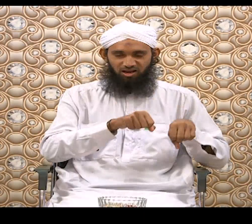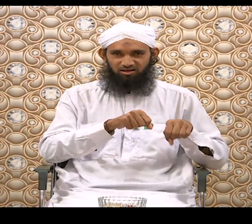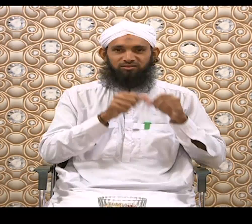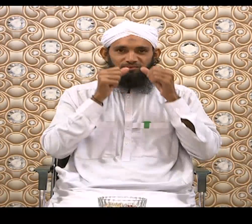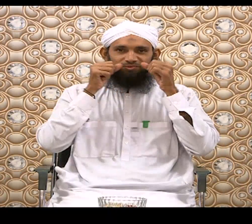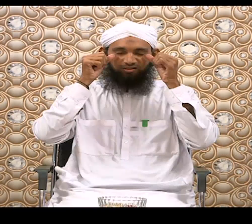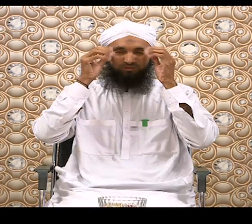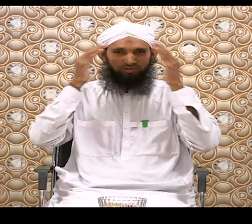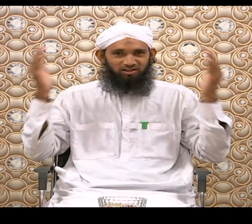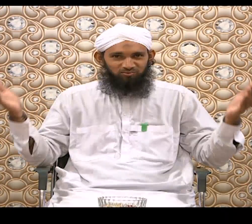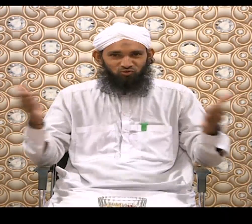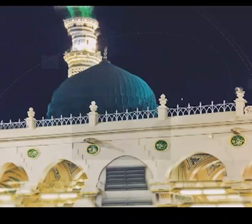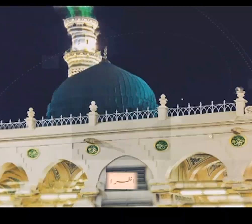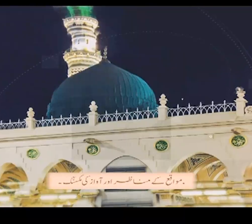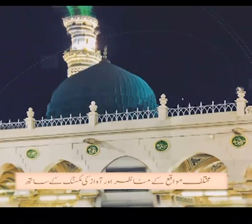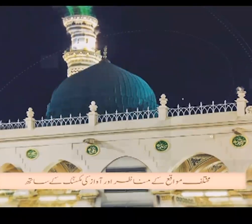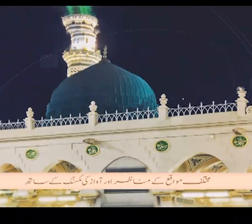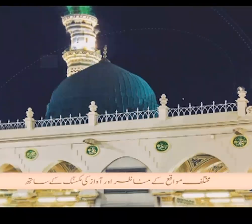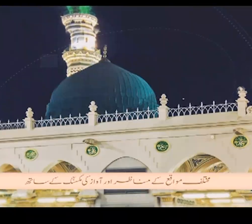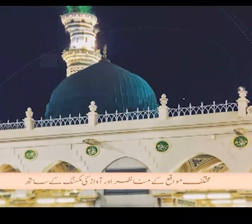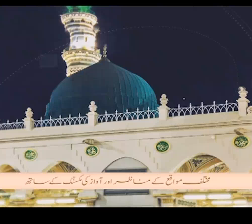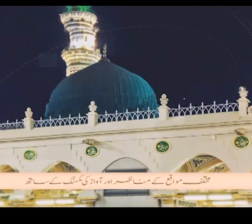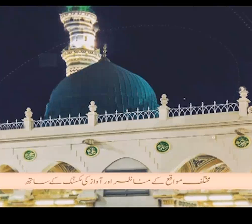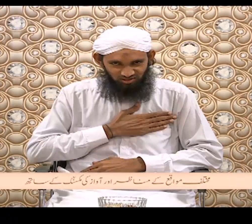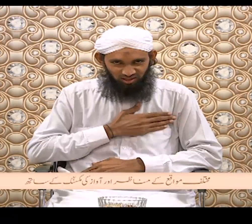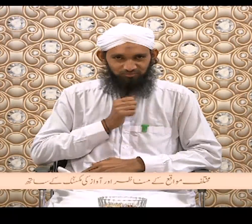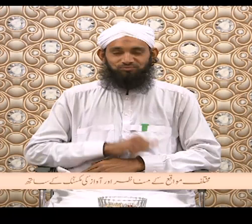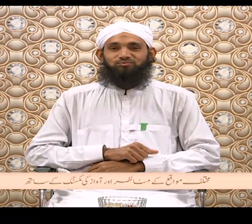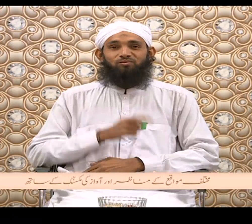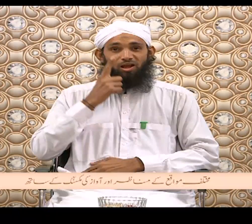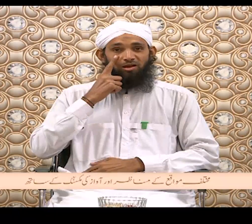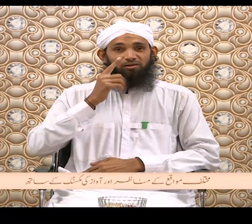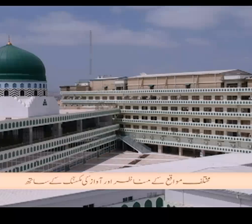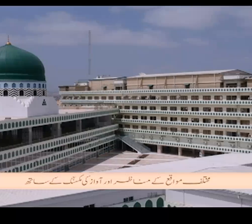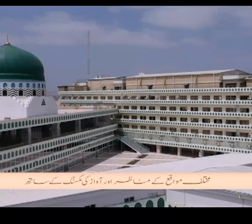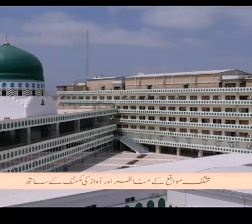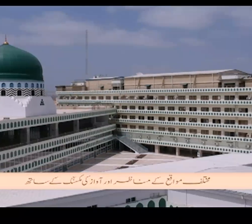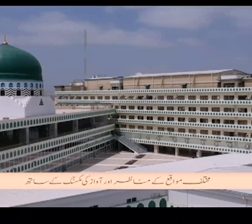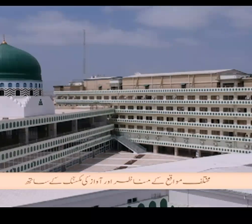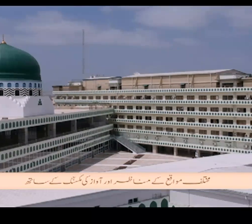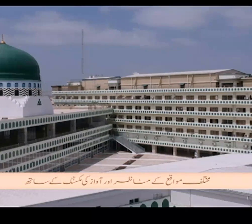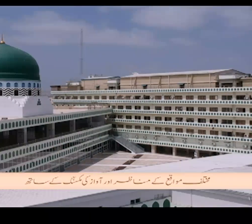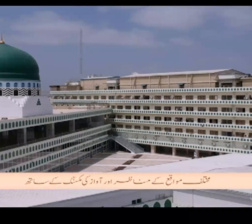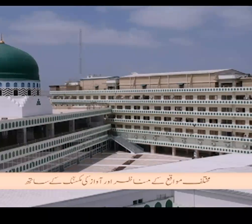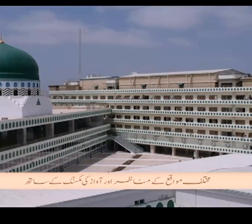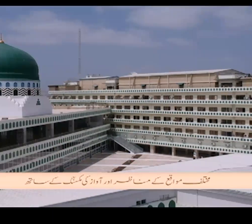الحبیب صل اللہ علی محمد شیخ طریقت امیر اہل سنت بانی دعوت اسلامی حضرت